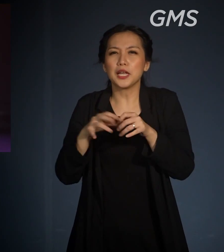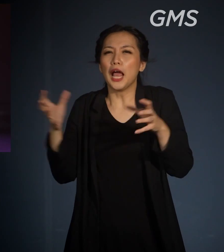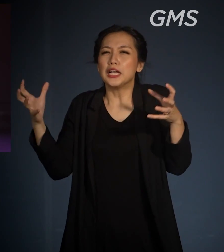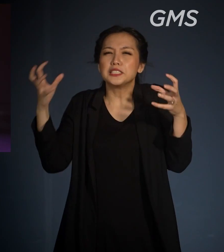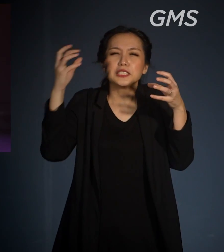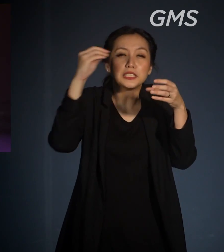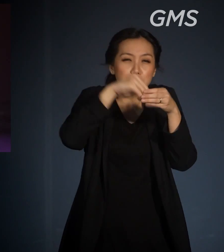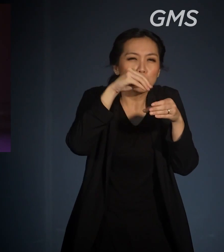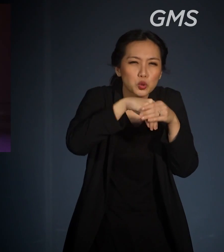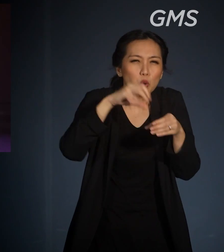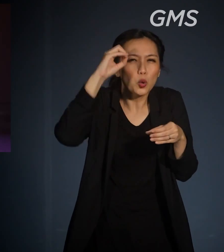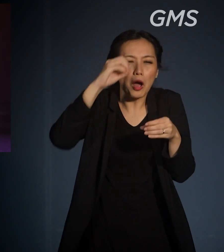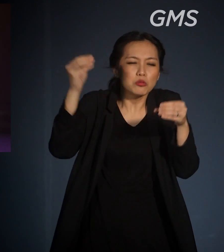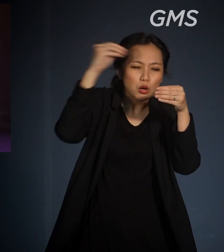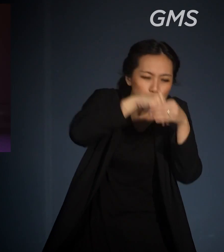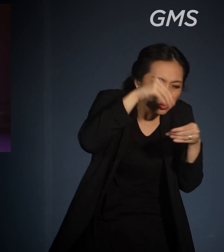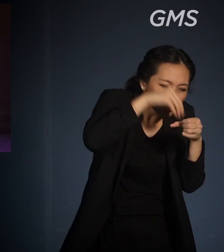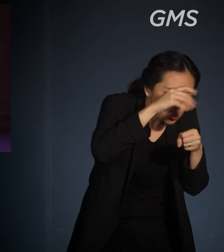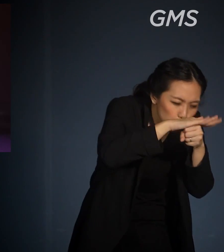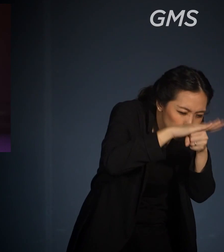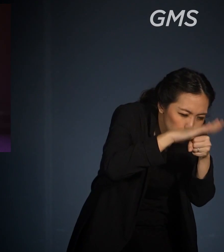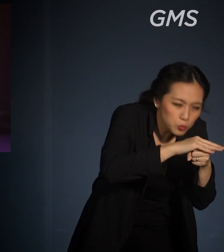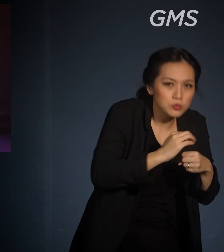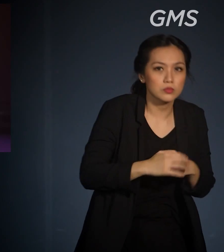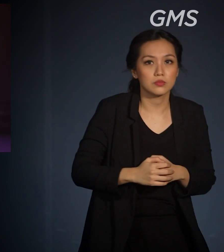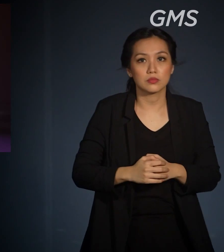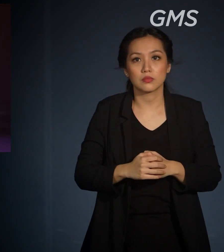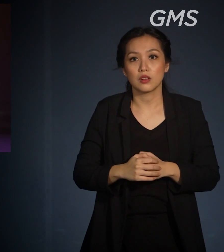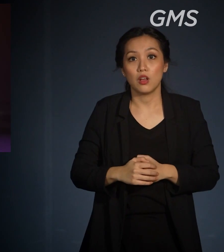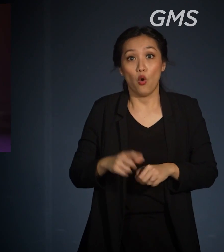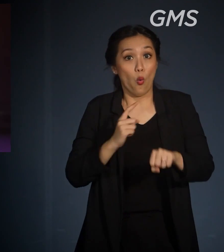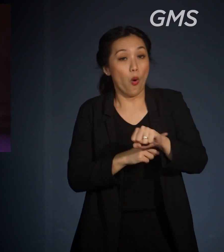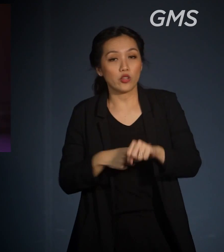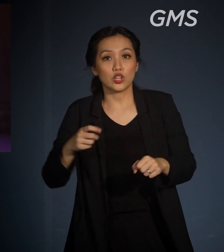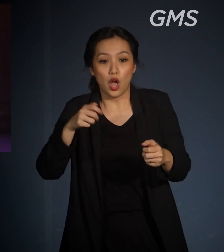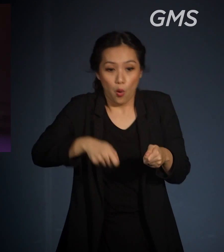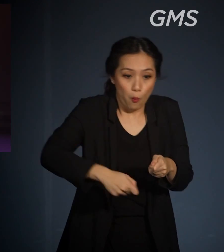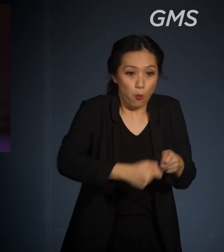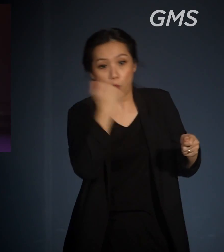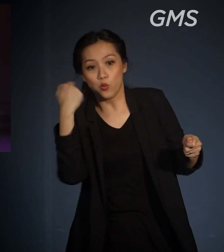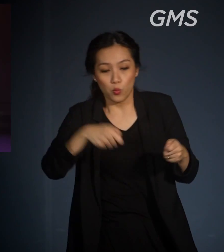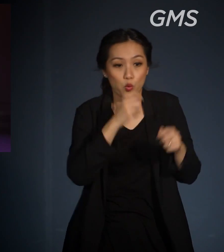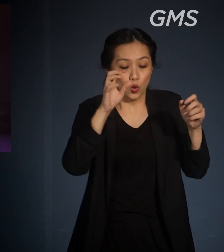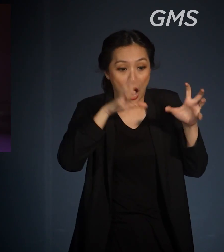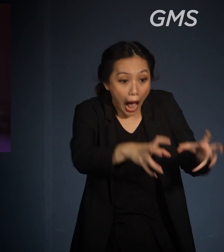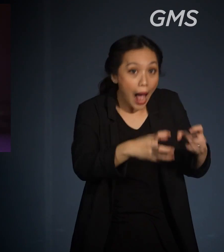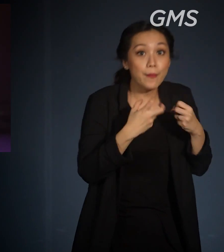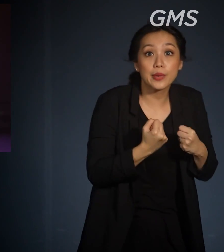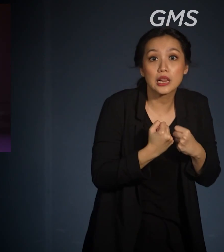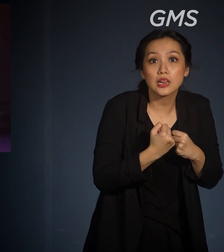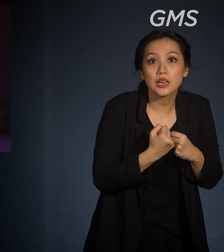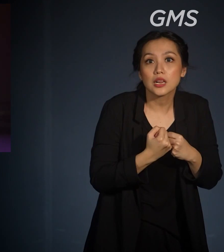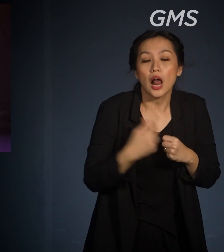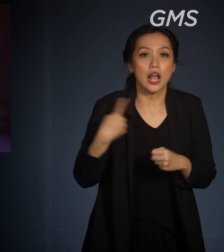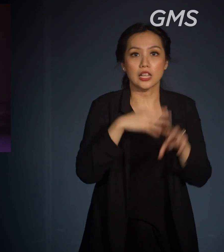belum gali potensi itu. Once kita gali potensi itu, kita ambil talenta itu dan kita